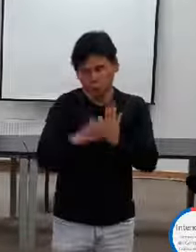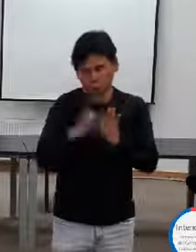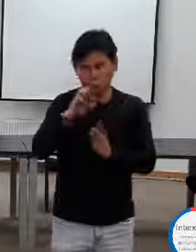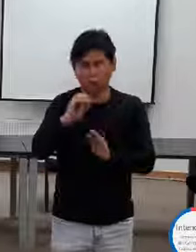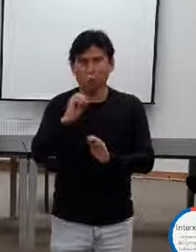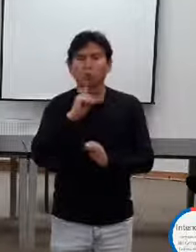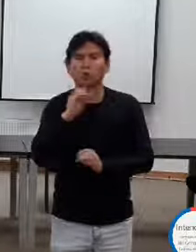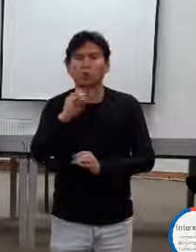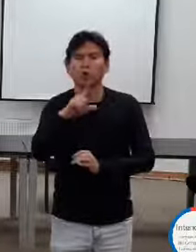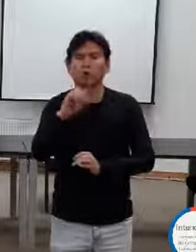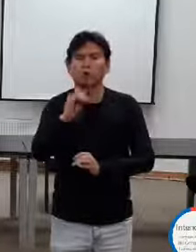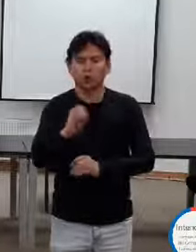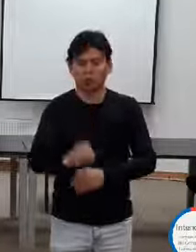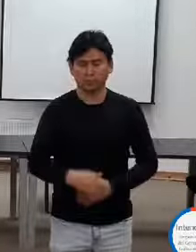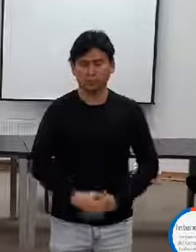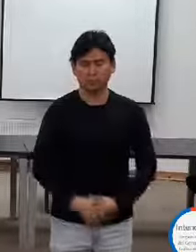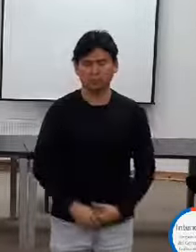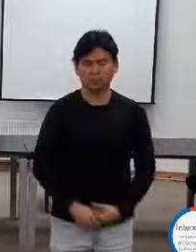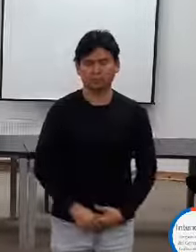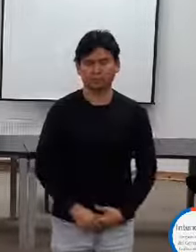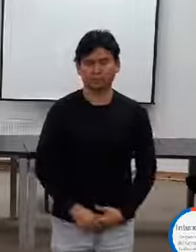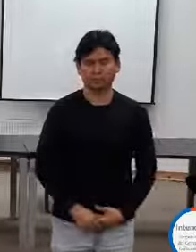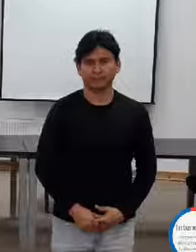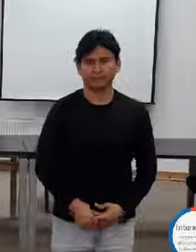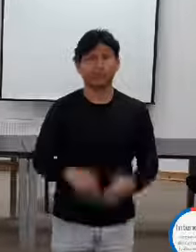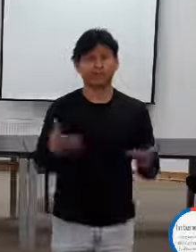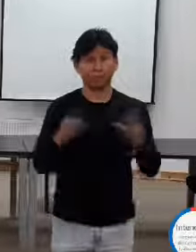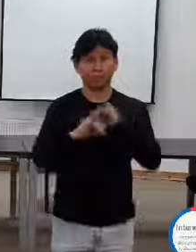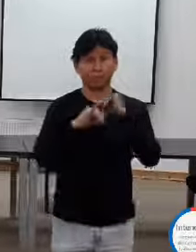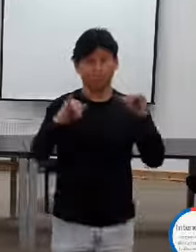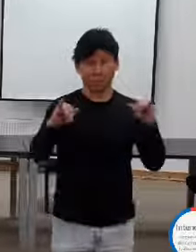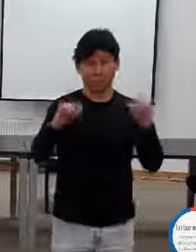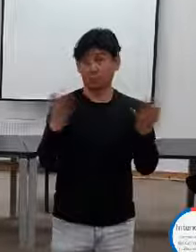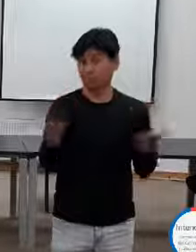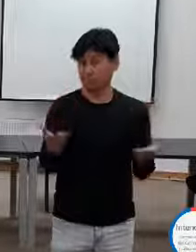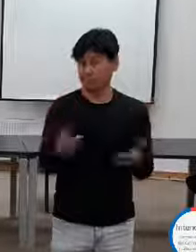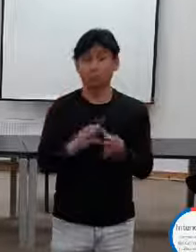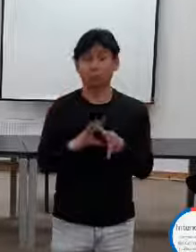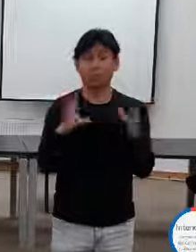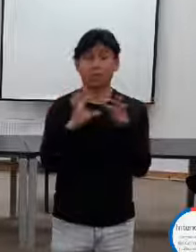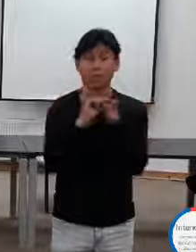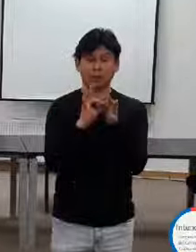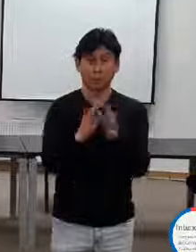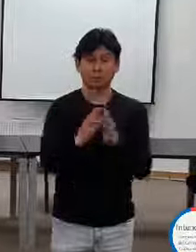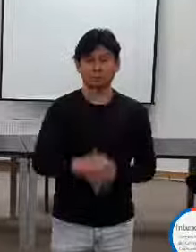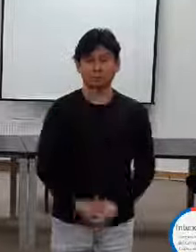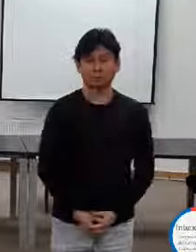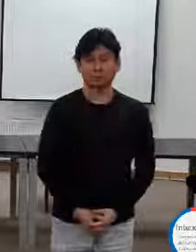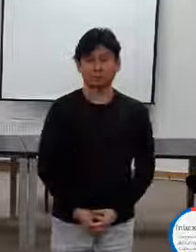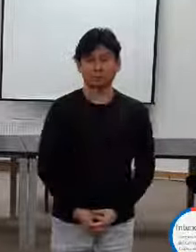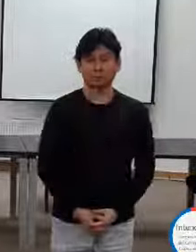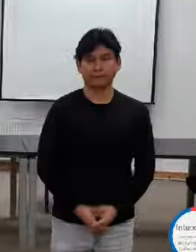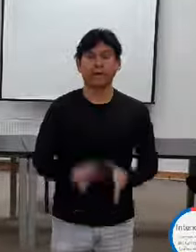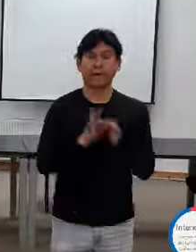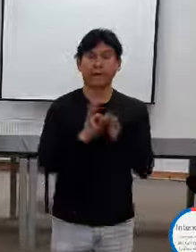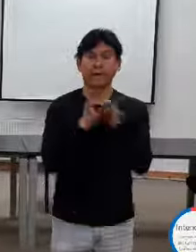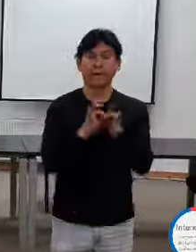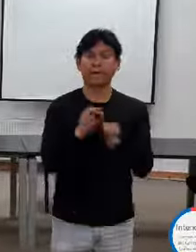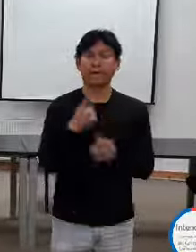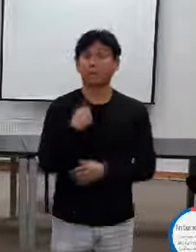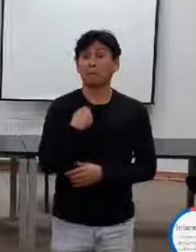equipo de salud de Puerto Aysén. Es lo que les puedo informar. Muchísimas gracias. Gracias, Eremi.